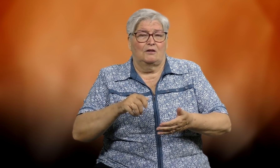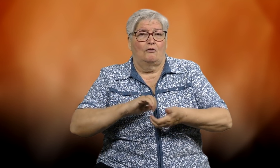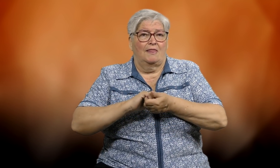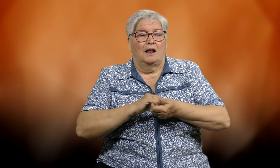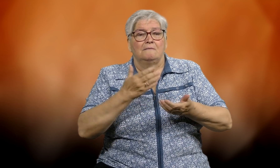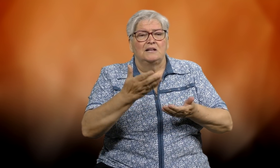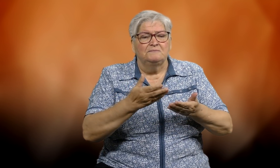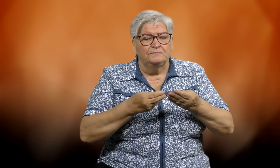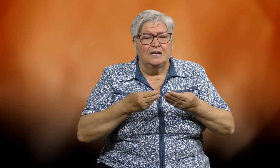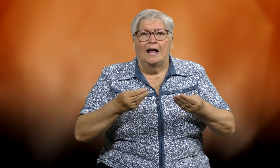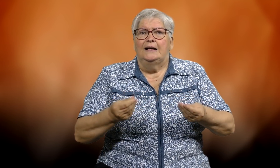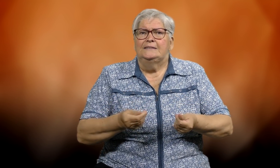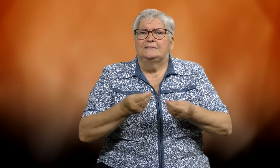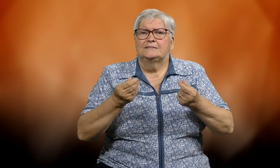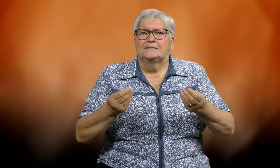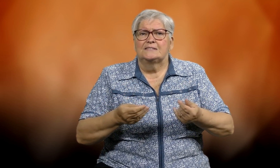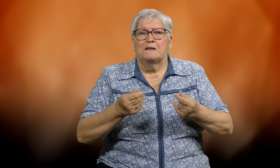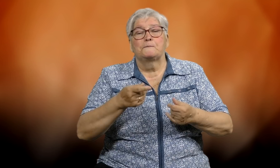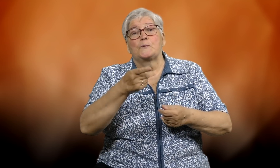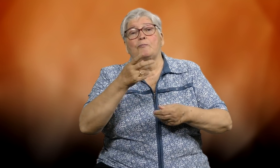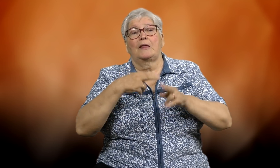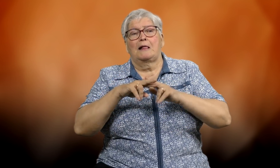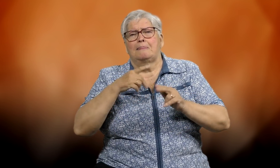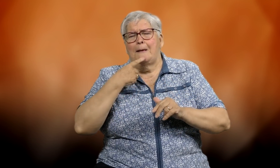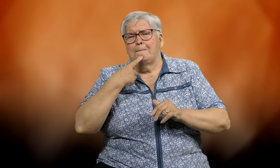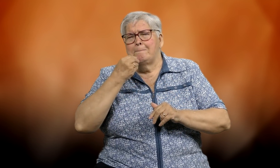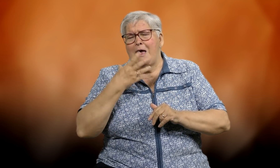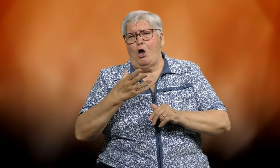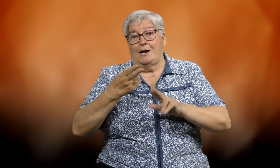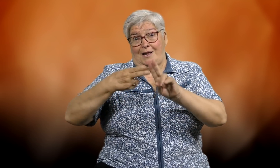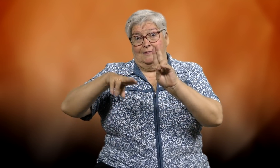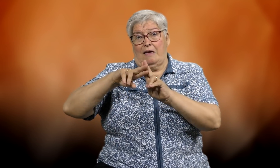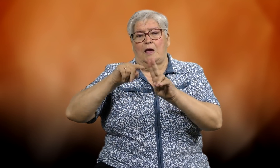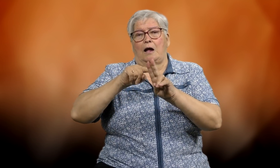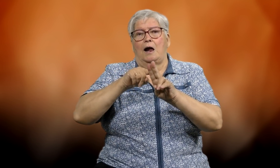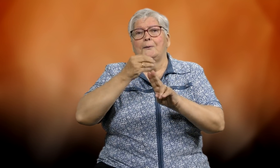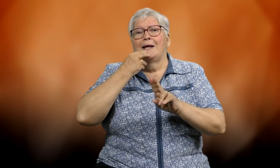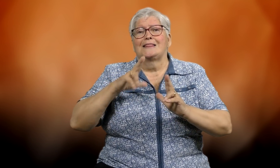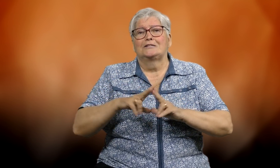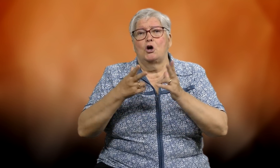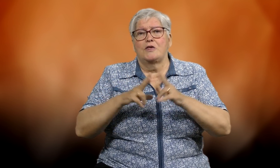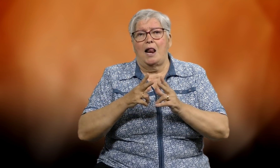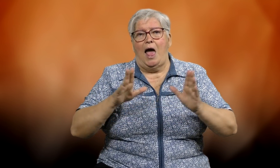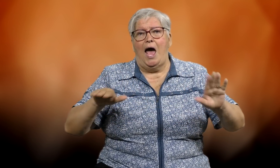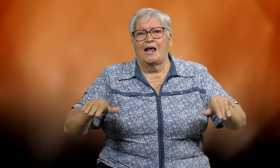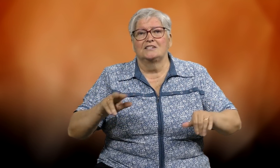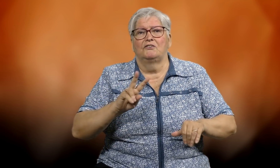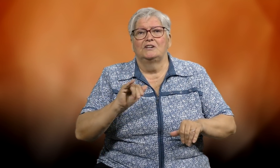amb el senyor Félix Jesús Pinedo continuàvem sense tenir gaire clar què fer. Llavors vam contactar amb la senyora